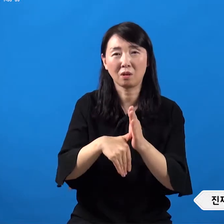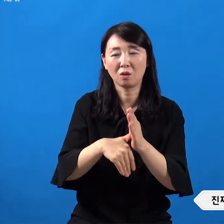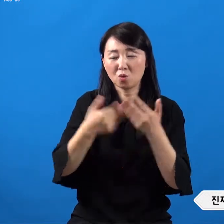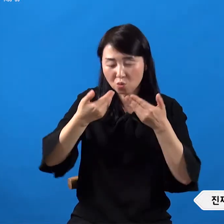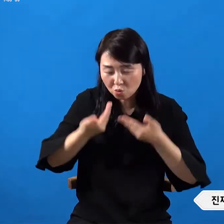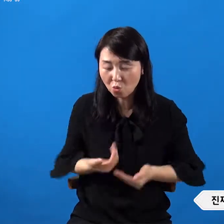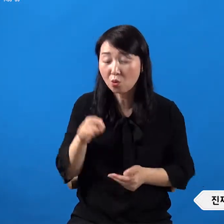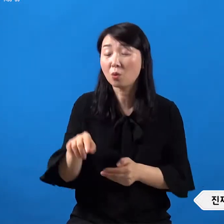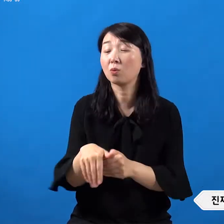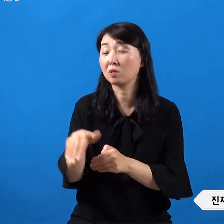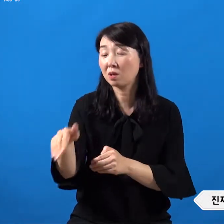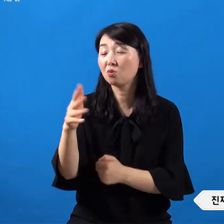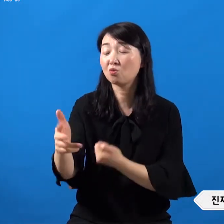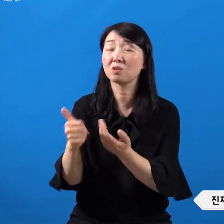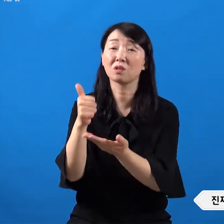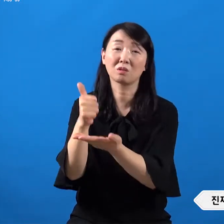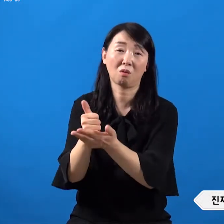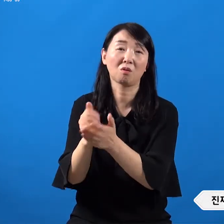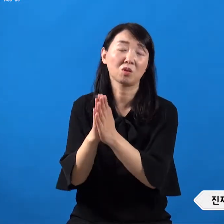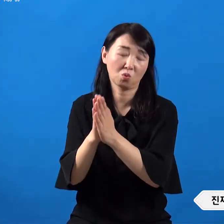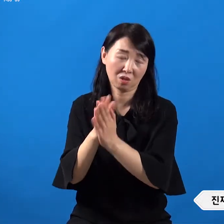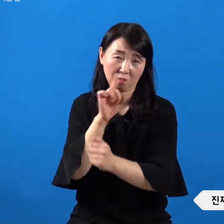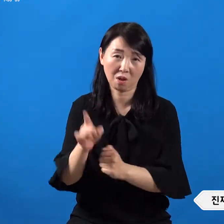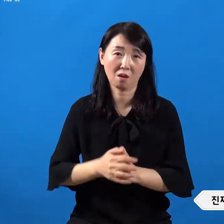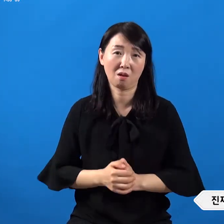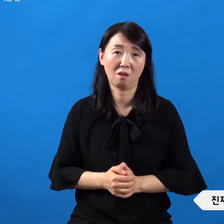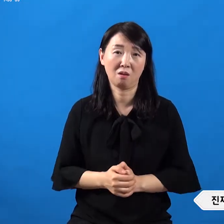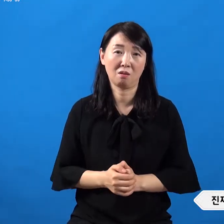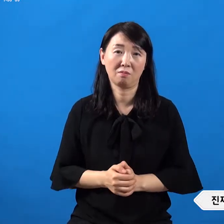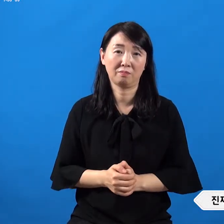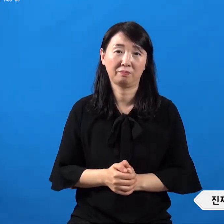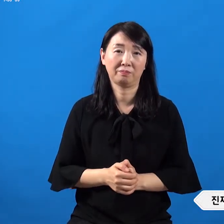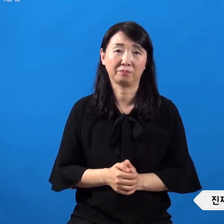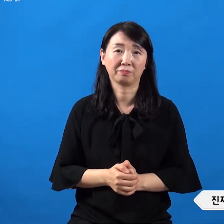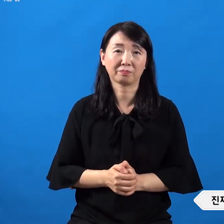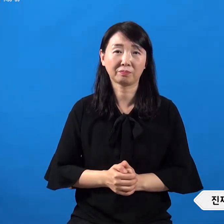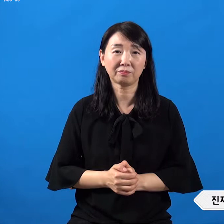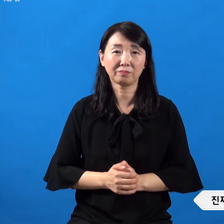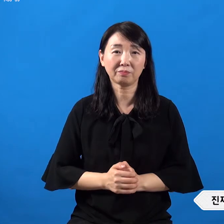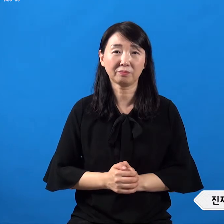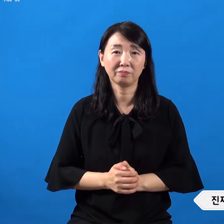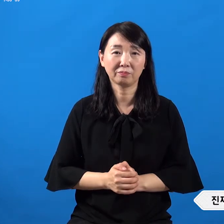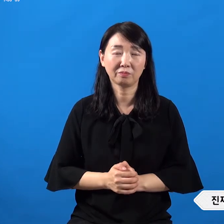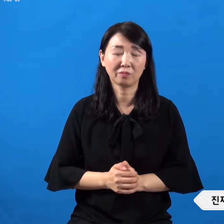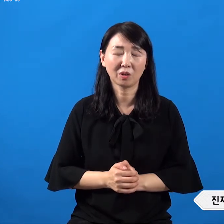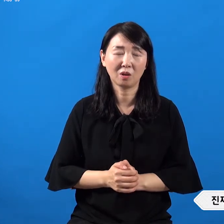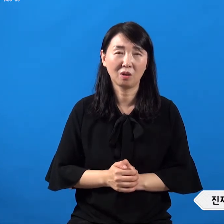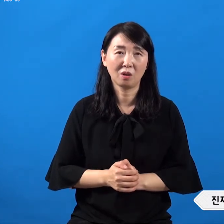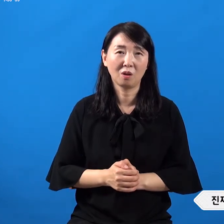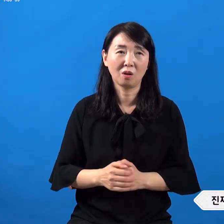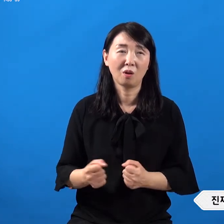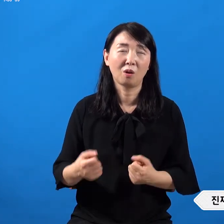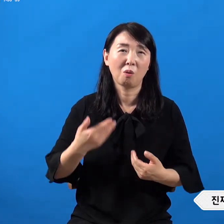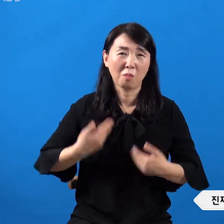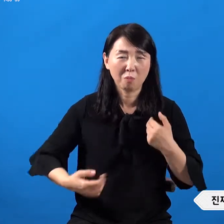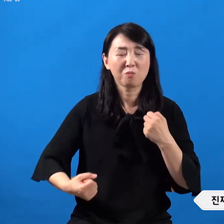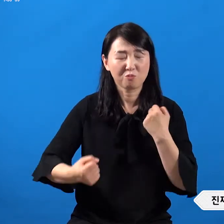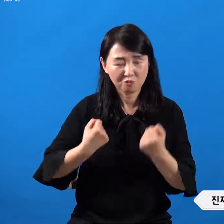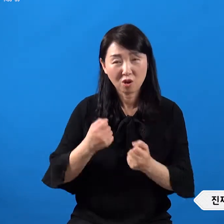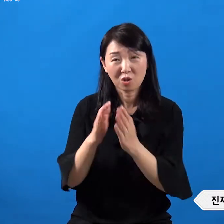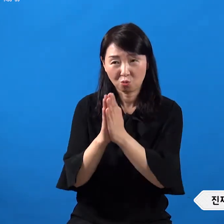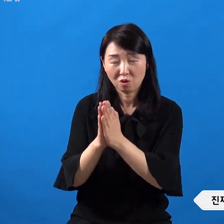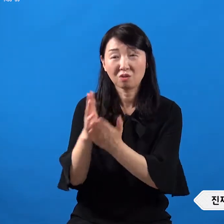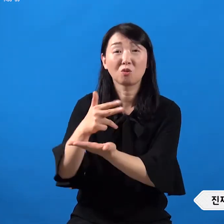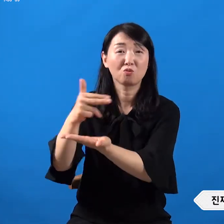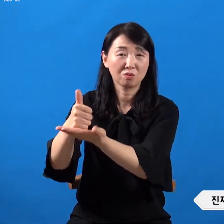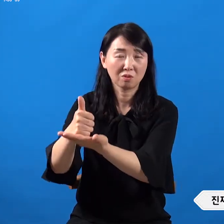한적한 곳에 나가 주님이 기도하셨다라고 성경은 말씀하십니다. 바쁜 가운데서도